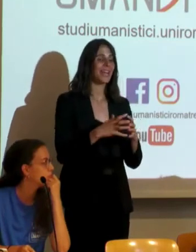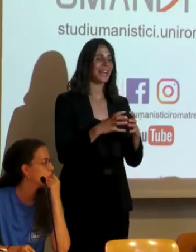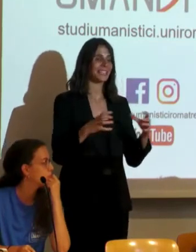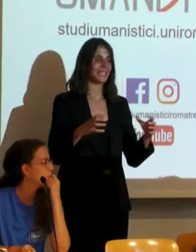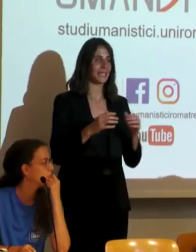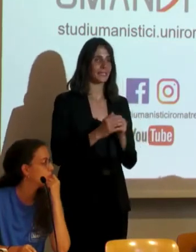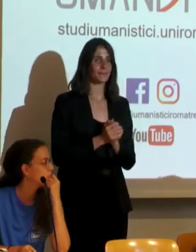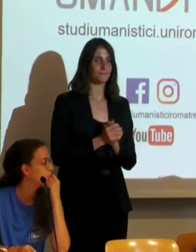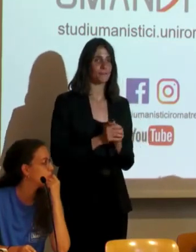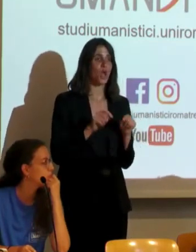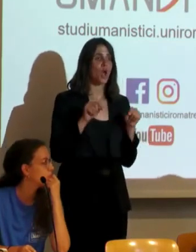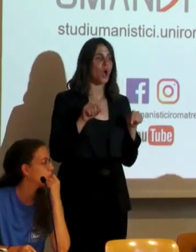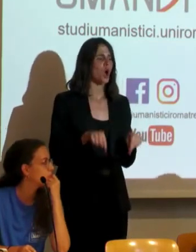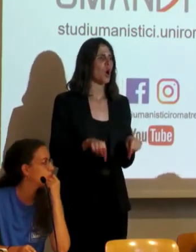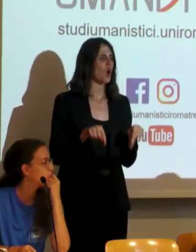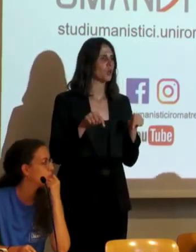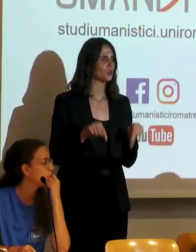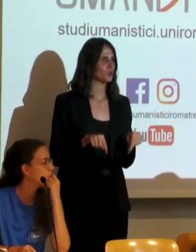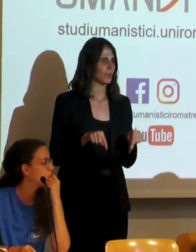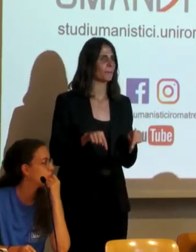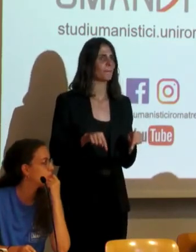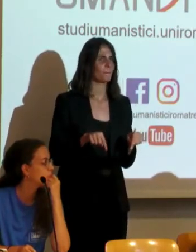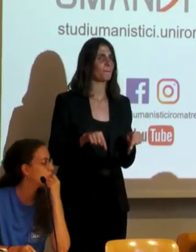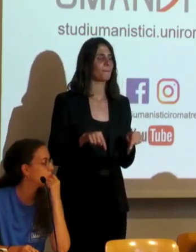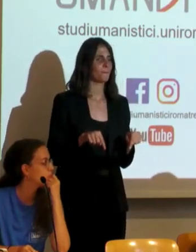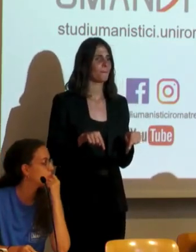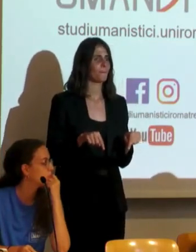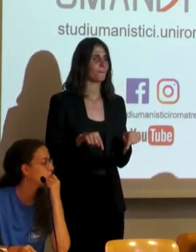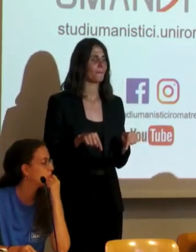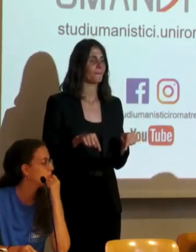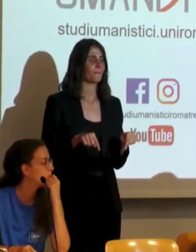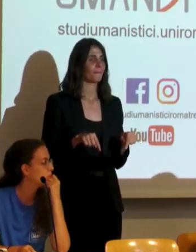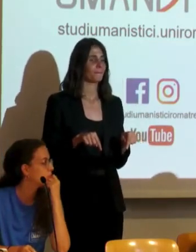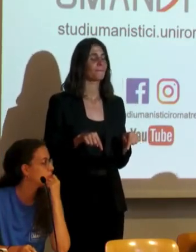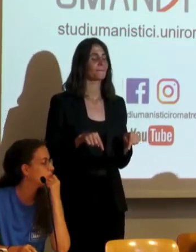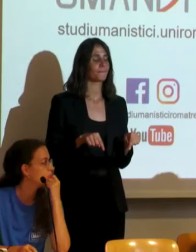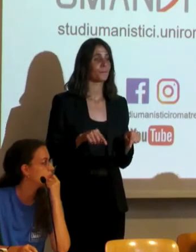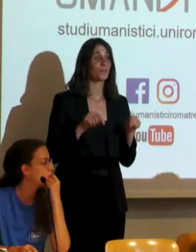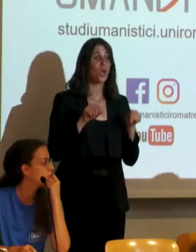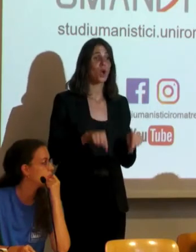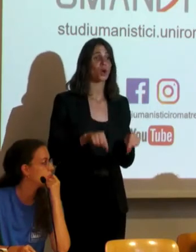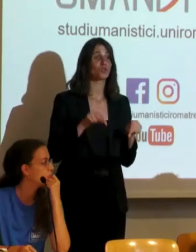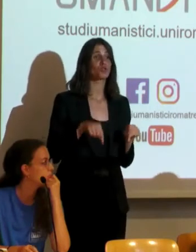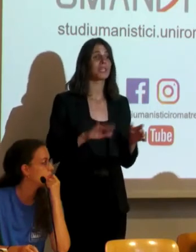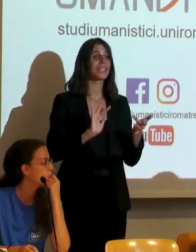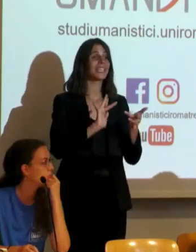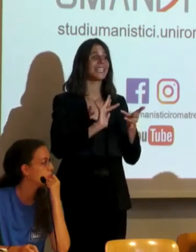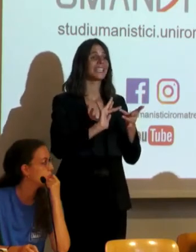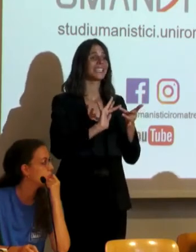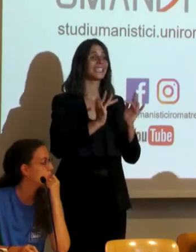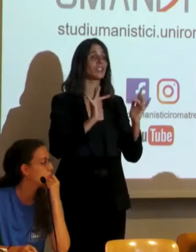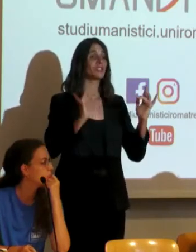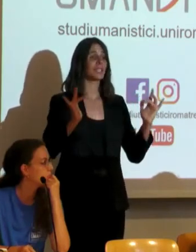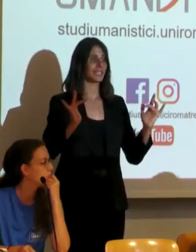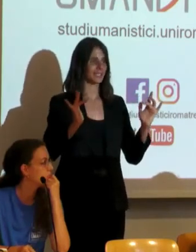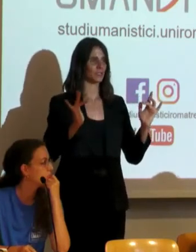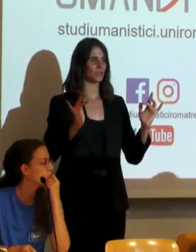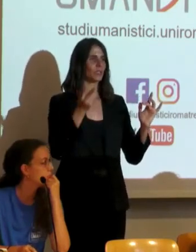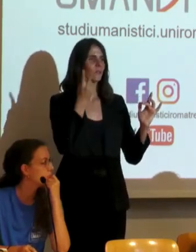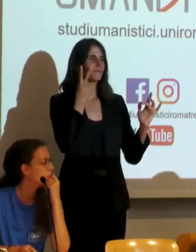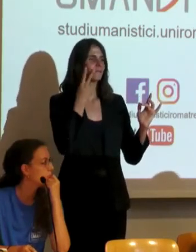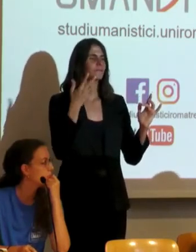sempre di più ci si rende conto, ad esempio anche attraverso la digitalizzazione, che non basta, diciamo,